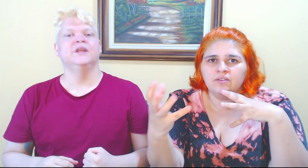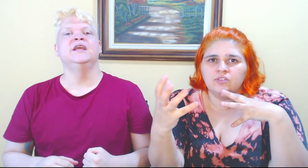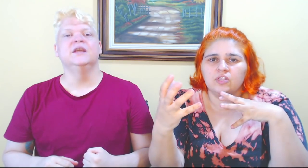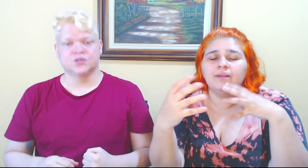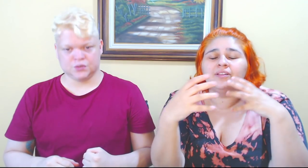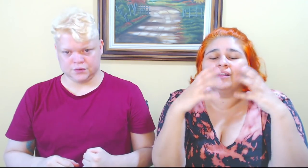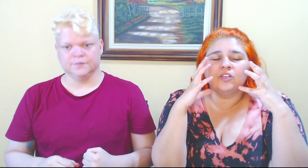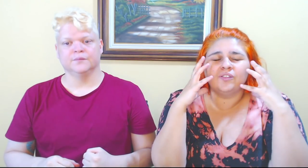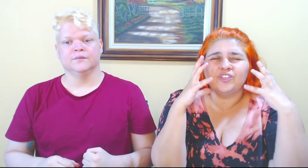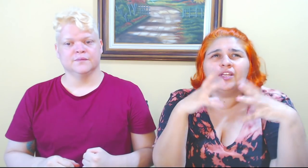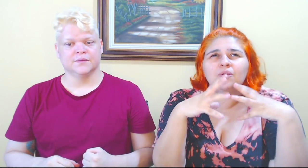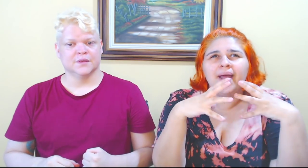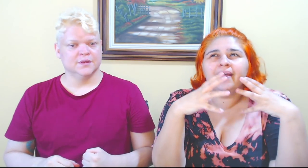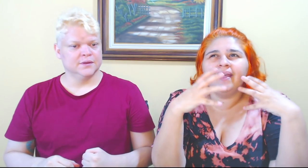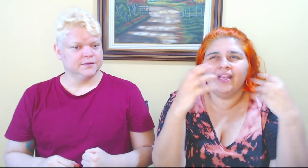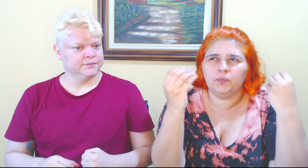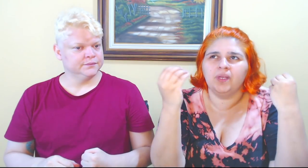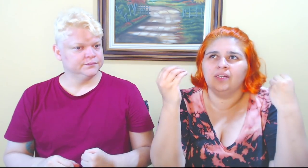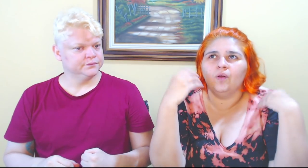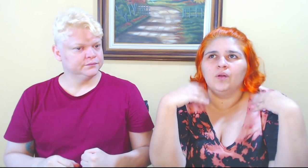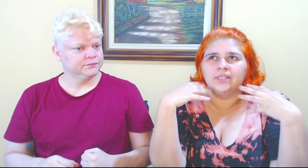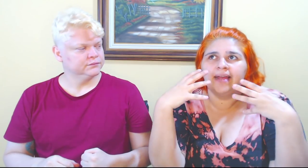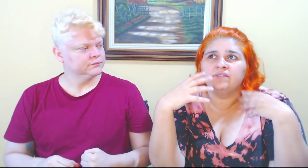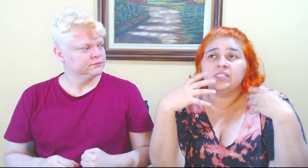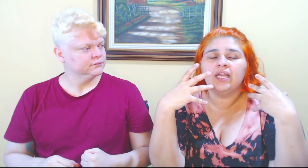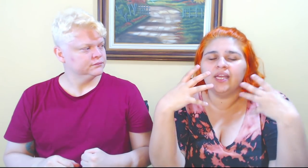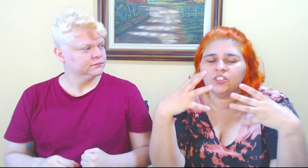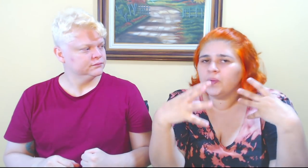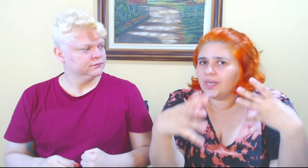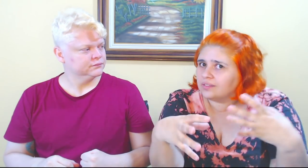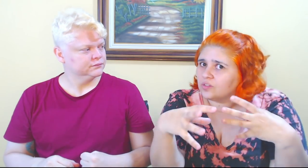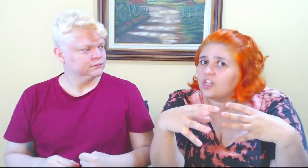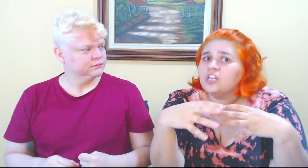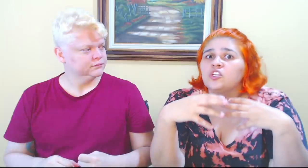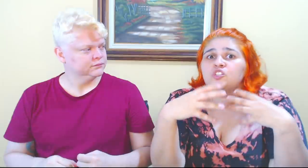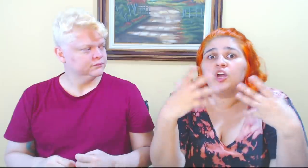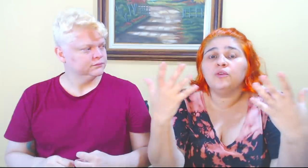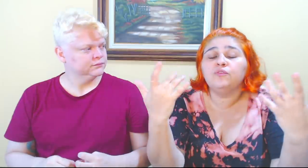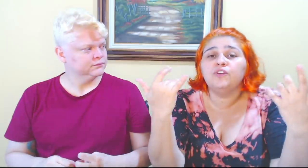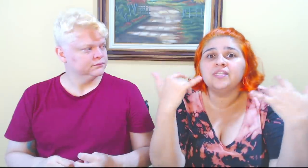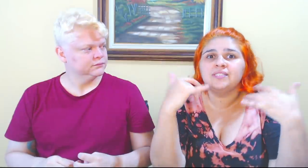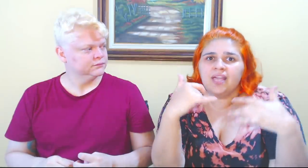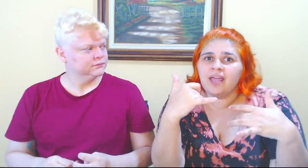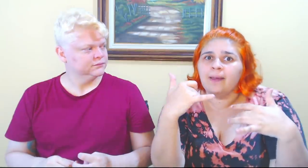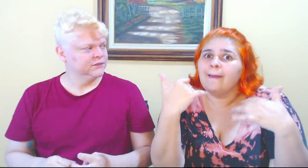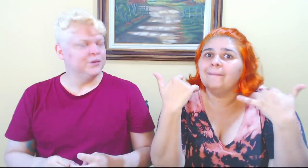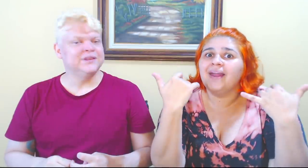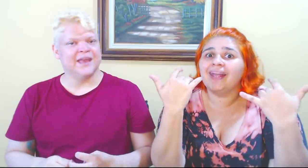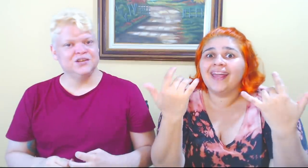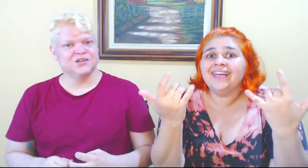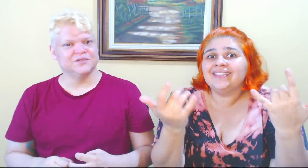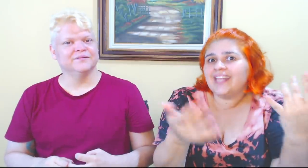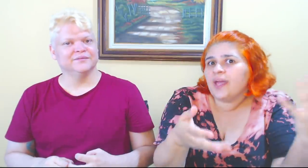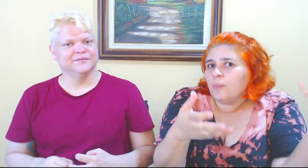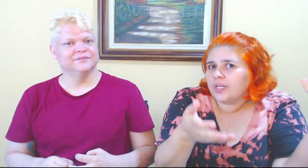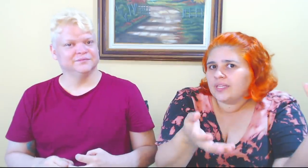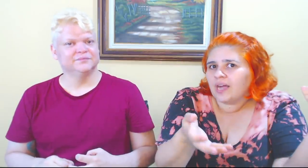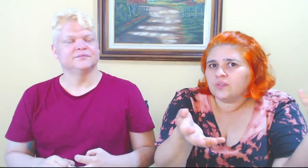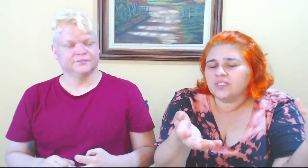Isso Só que não é Respirando ao contrário Você está respirando Só que você Não entende Para aquele tempo Que está acontecendo